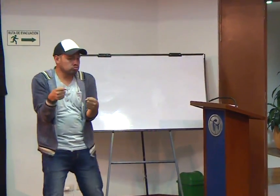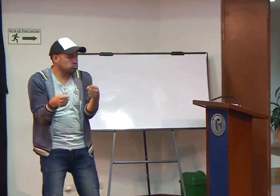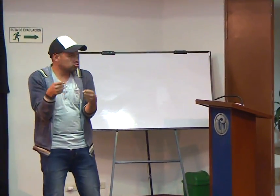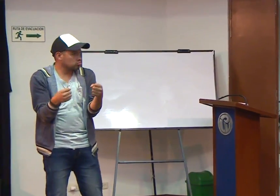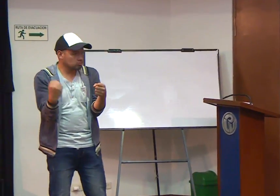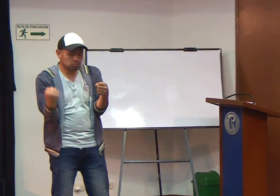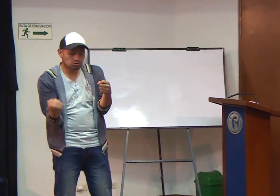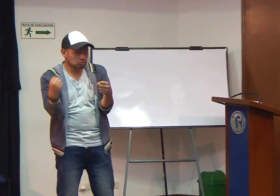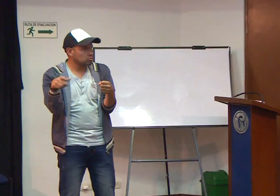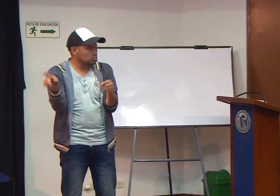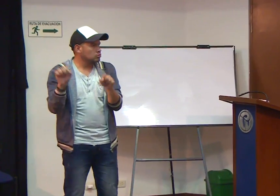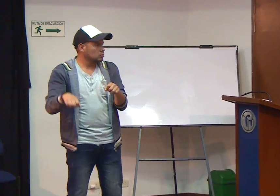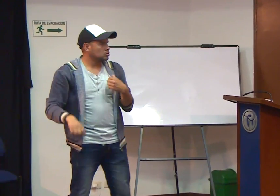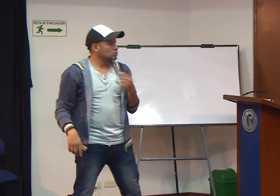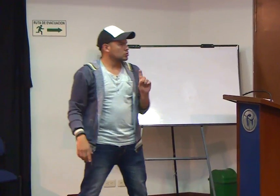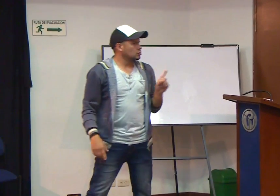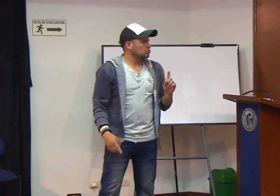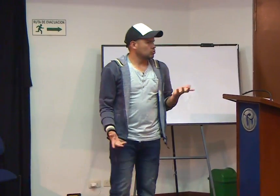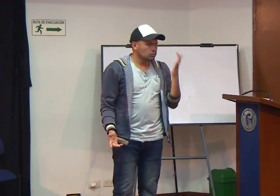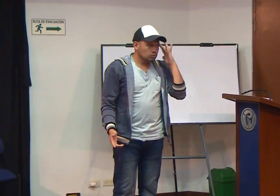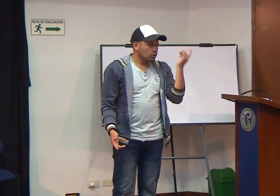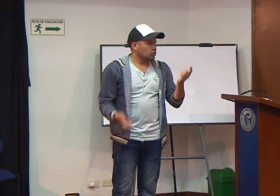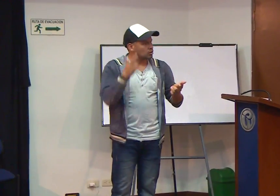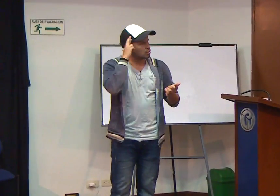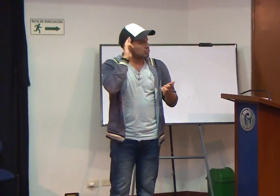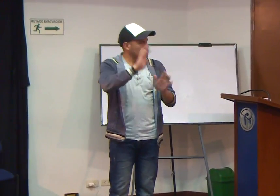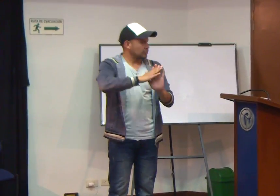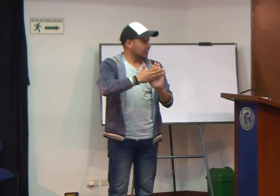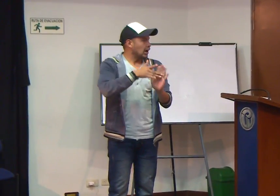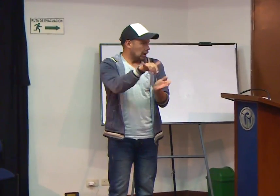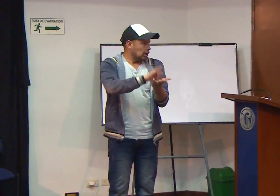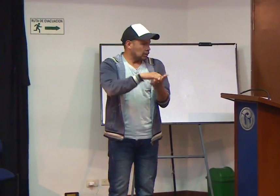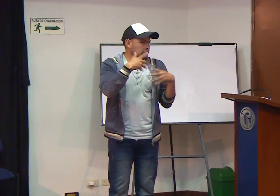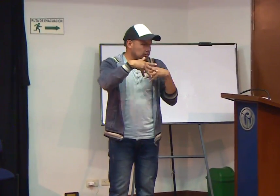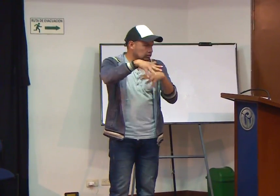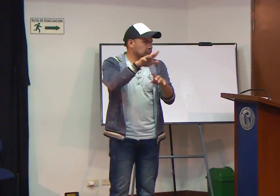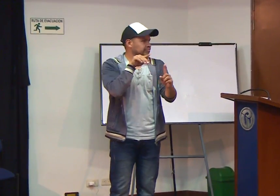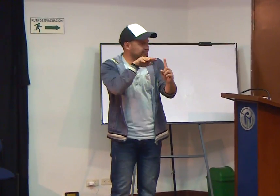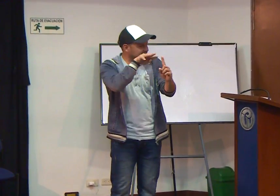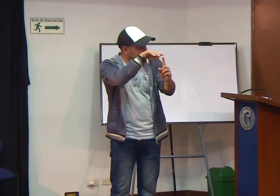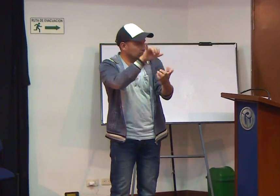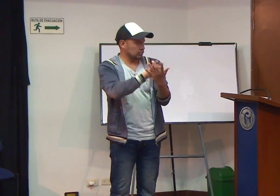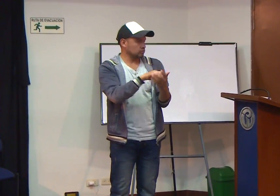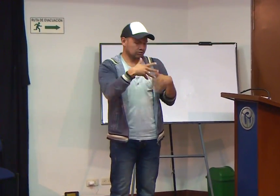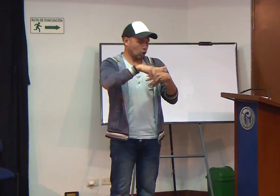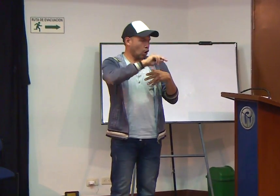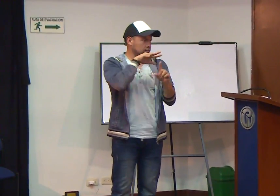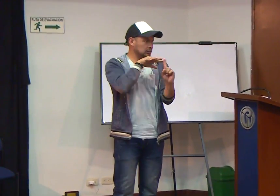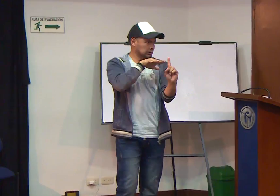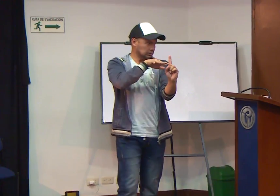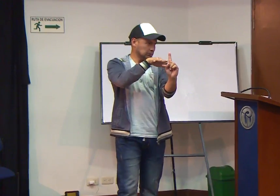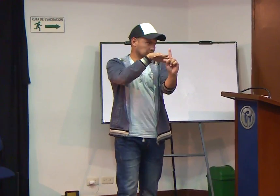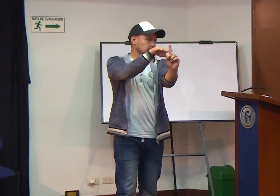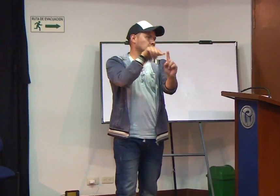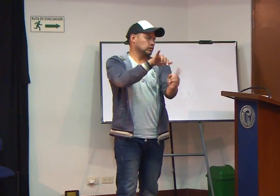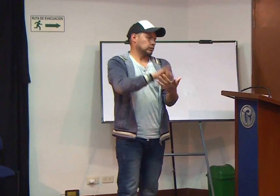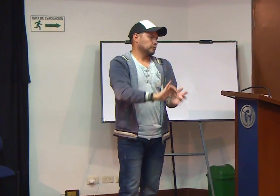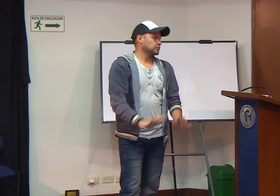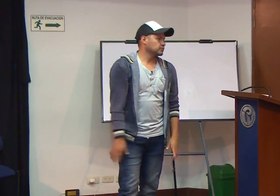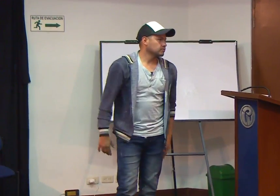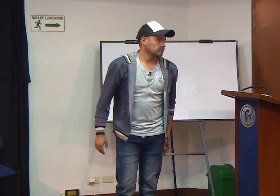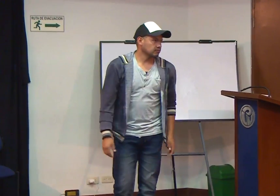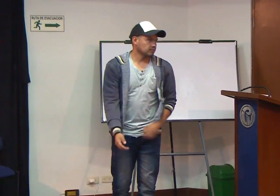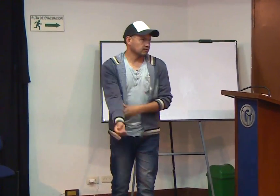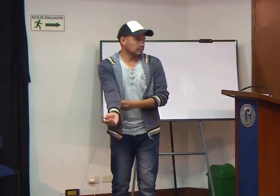como limitadas, una limitación física, pero ¿por qué no nos tienen en cuenta si nosotros tenemos nuestros argumentos y podemos hacer ciertas